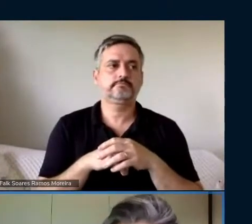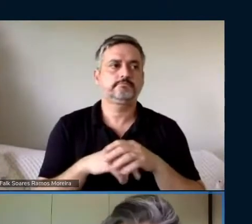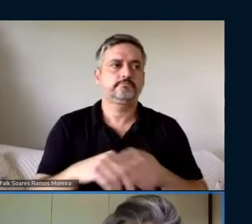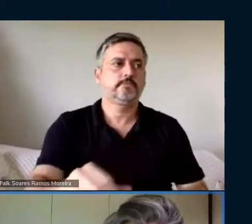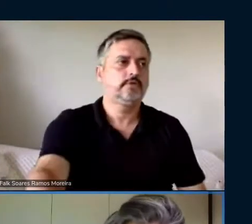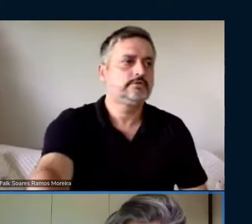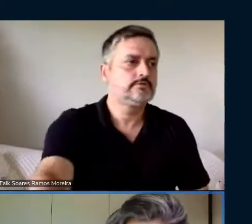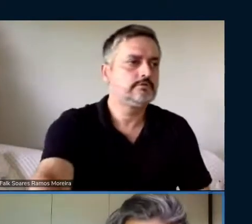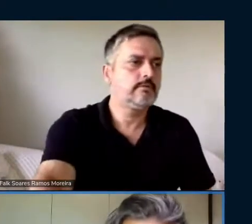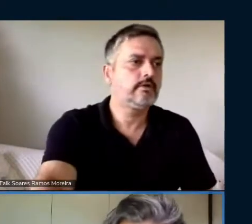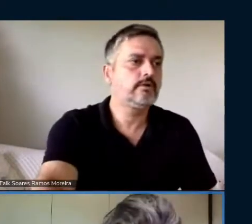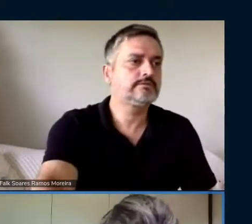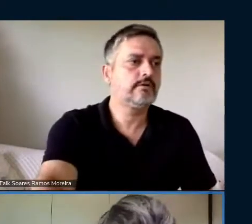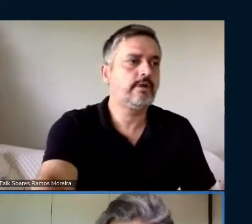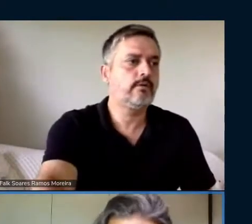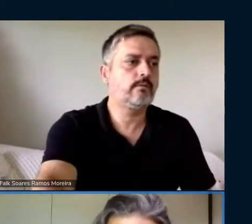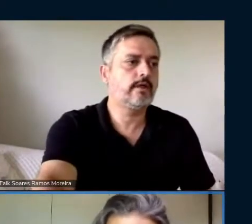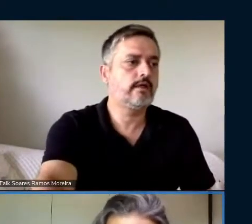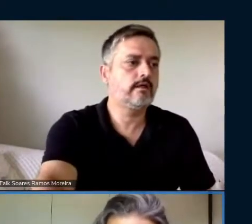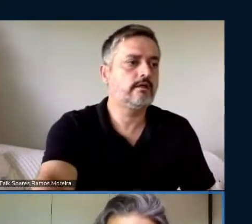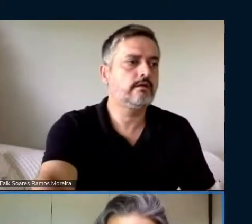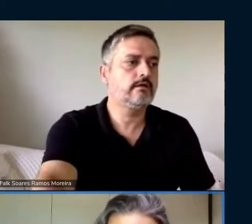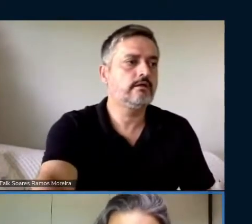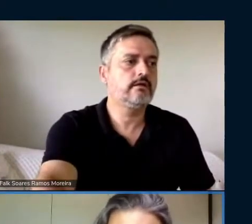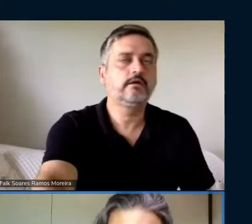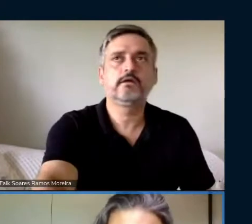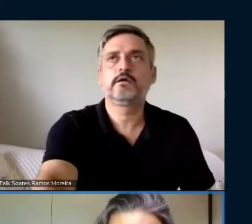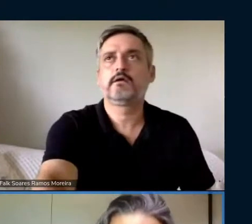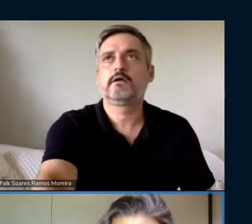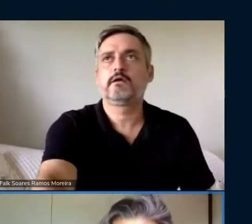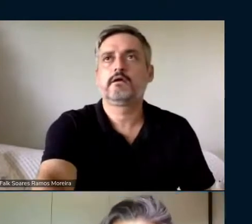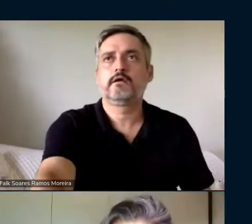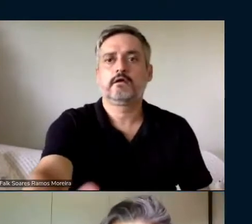Só um minutinho, professora Enilde. A internet dela estava bem...